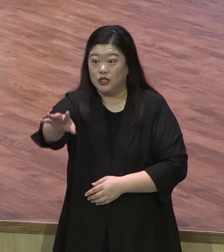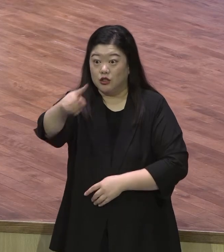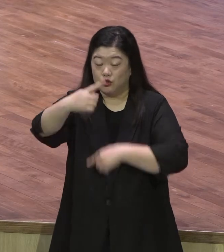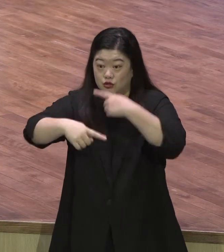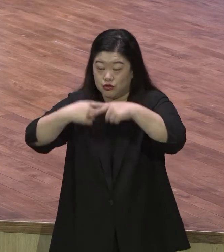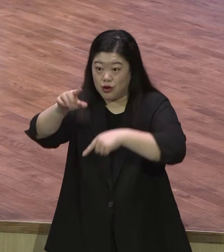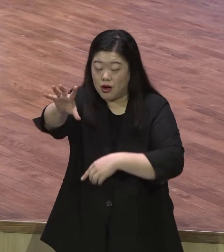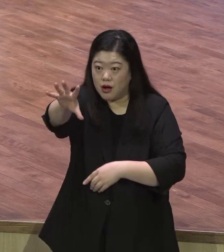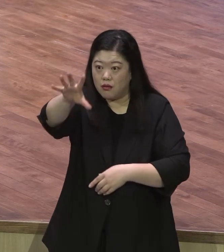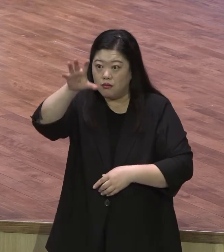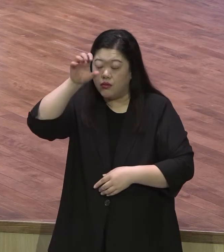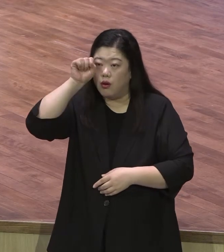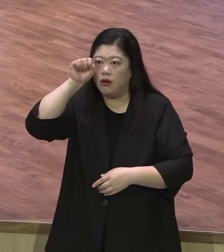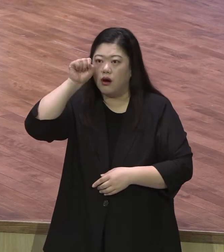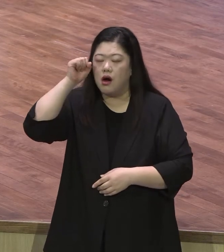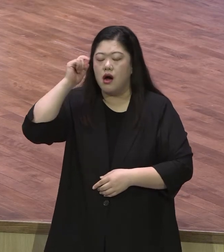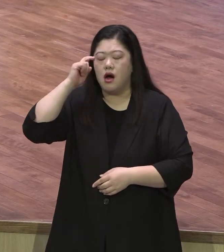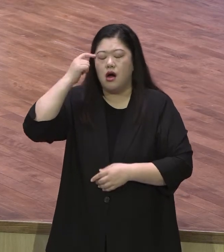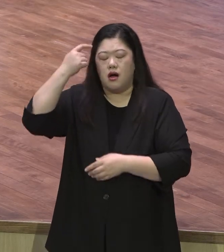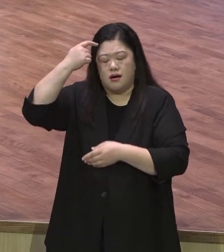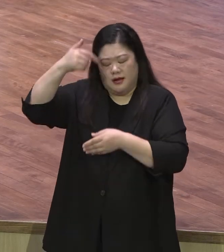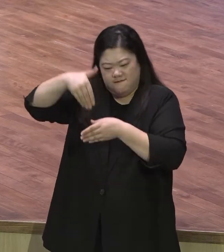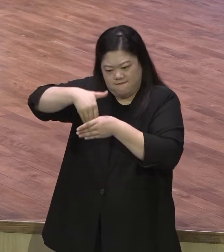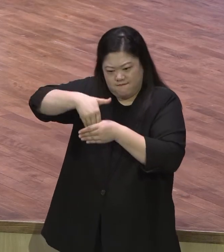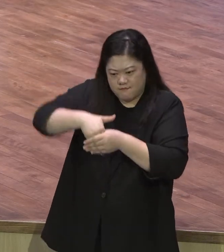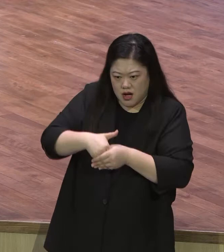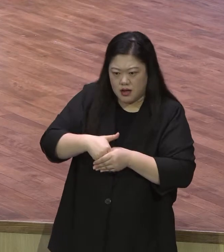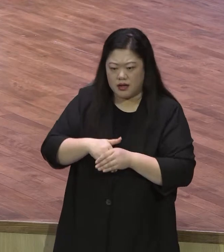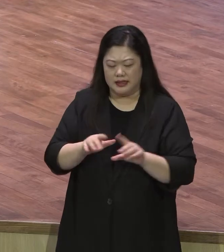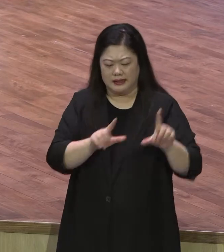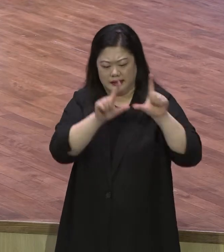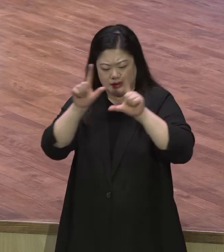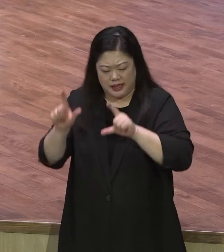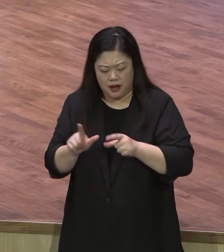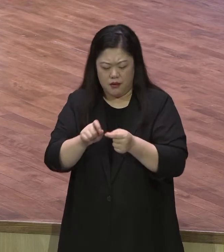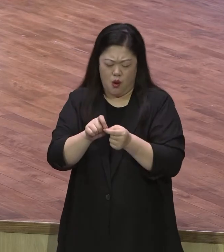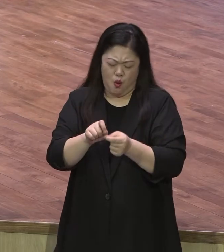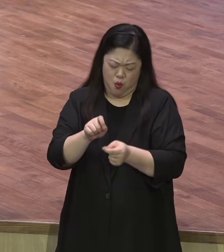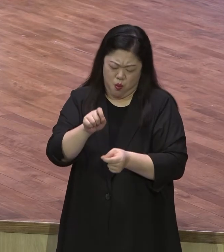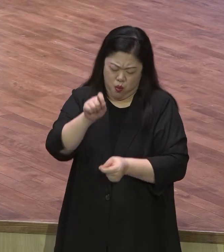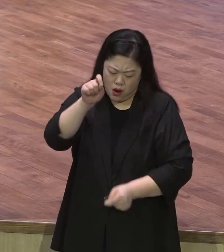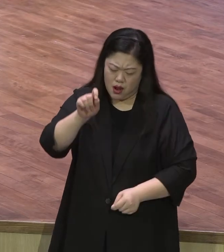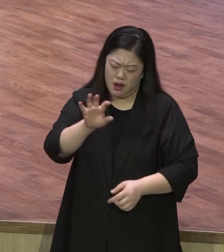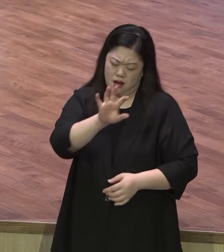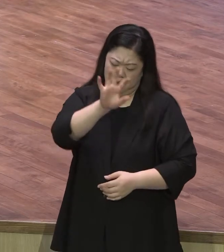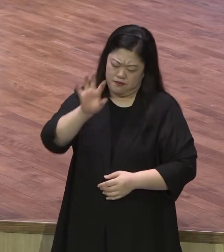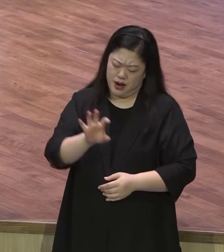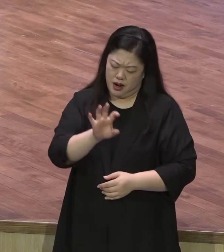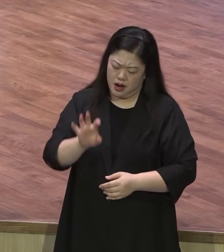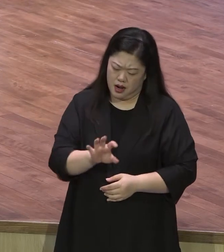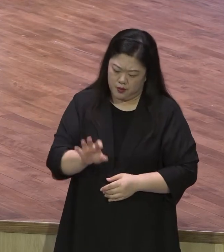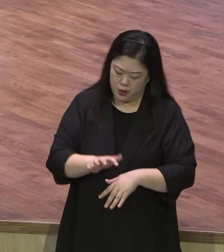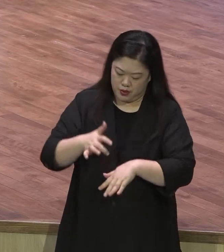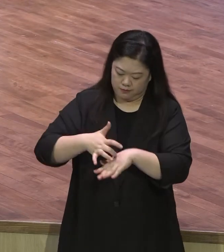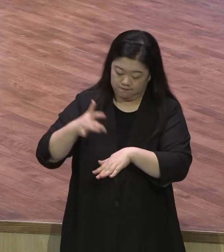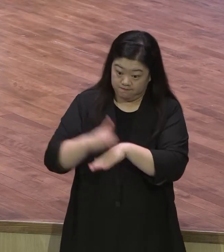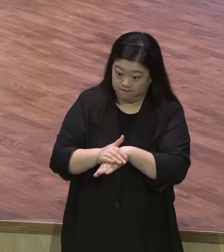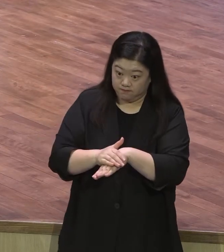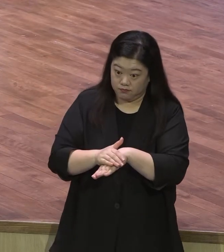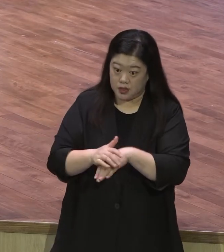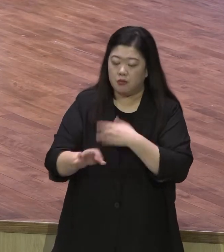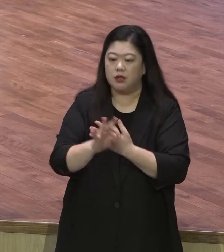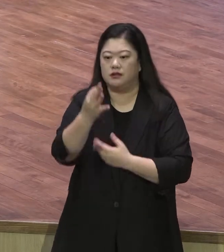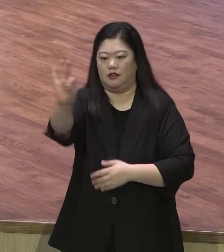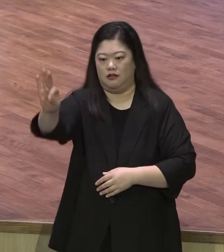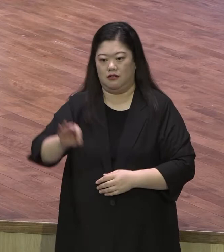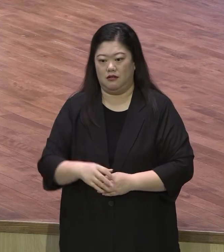내 마음과 생각 속에 각인해서 내 삶속에 뿌리내리고 철질화되는 삶속으로 들어가야 된다.